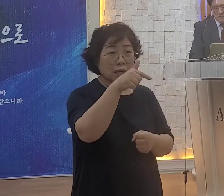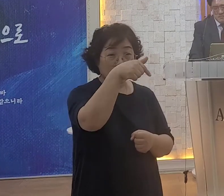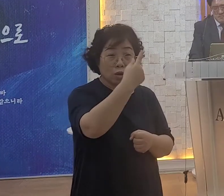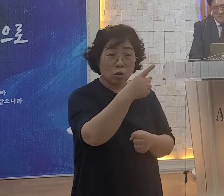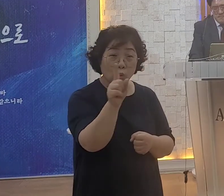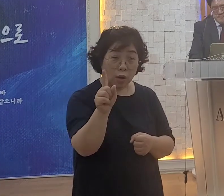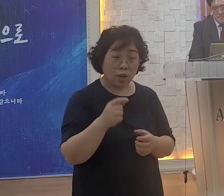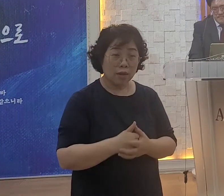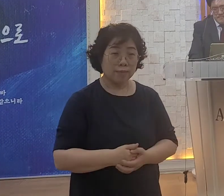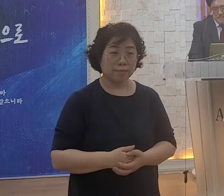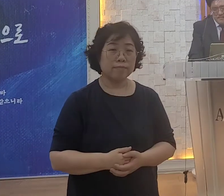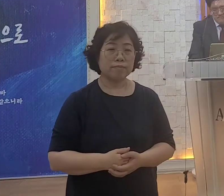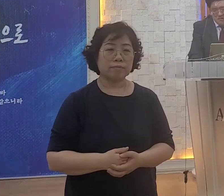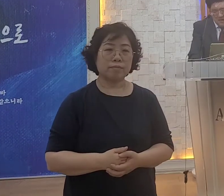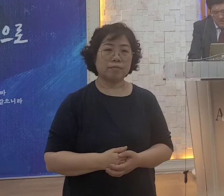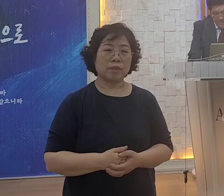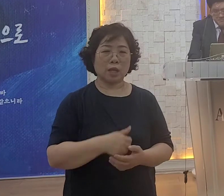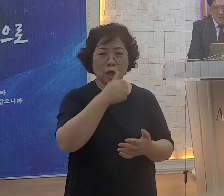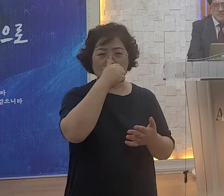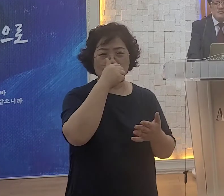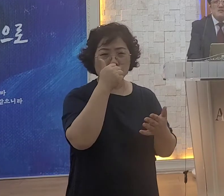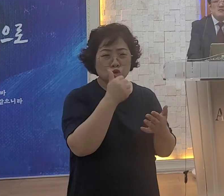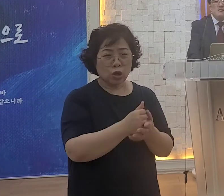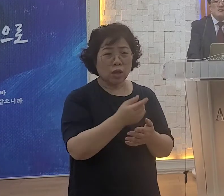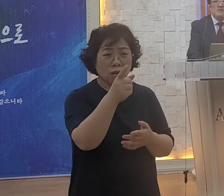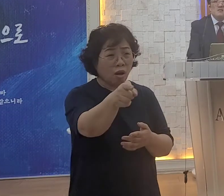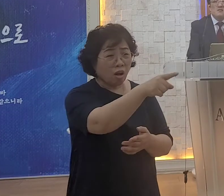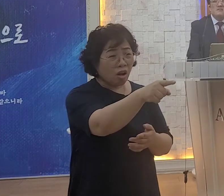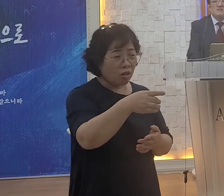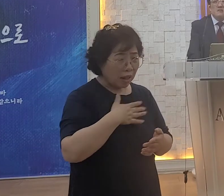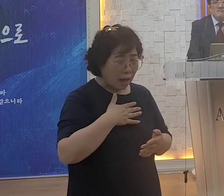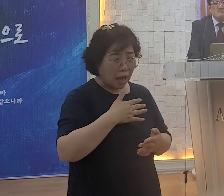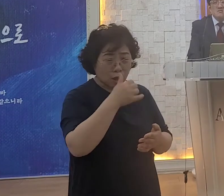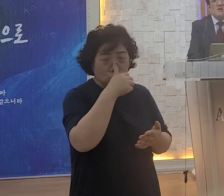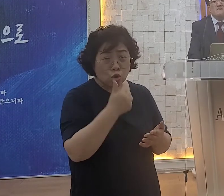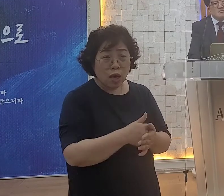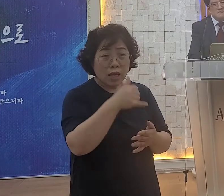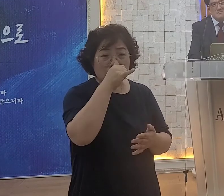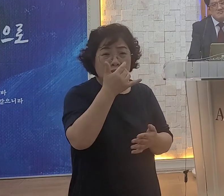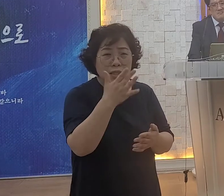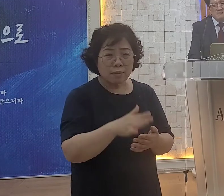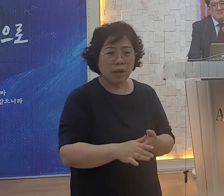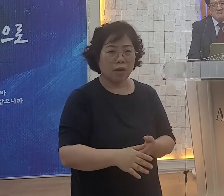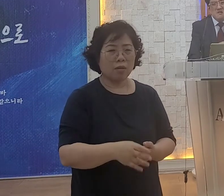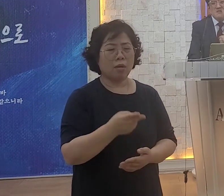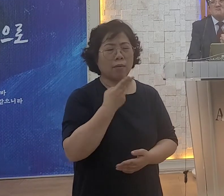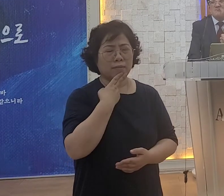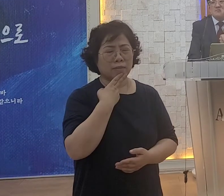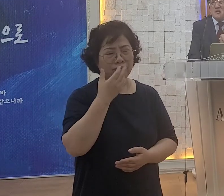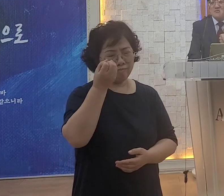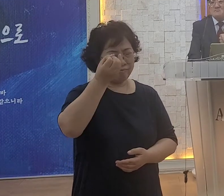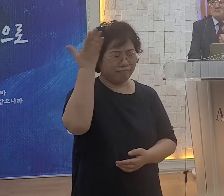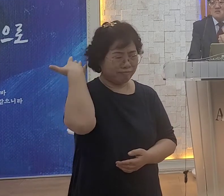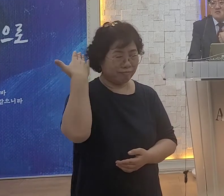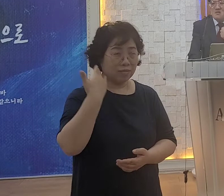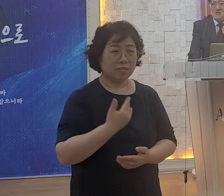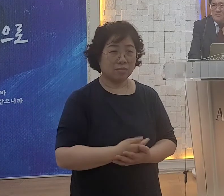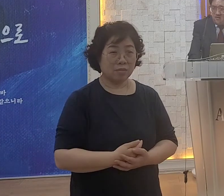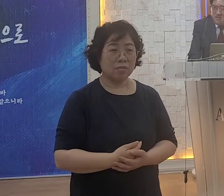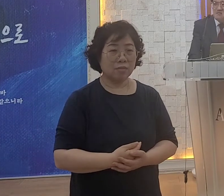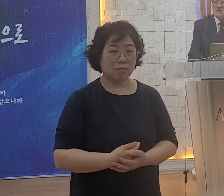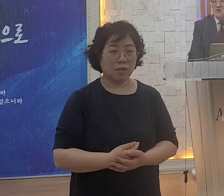겁니다. 죄가 있지만 그래서 없는 사람처럼 우리가 이 존재가